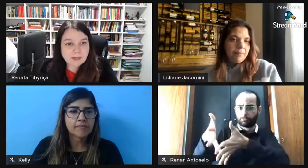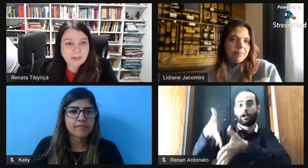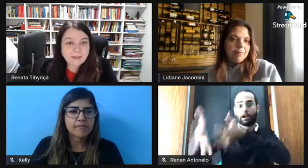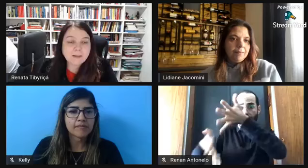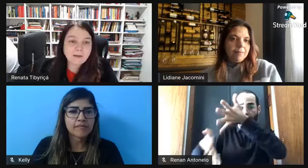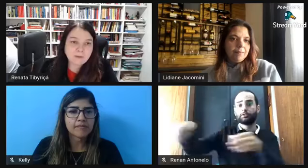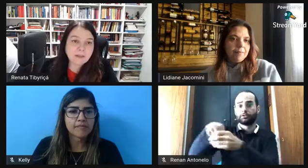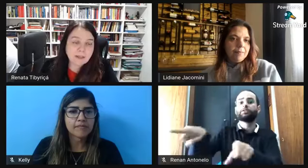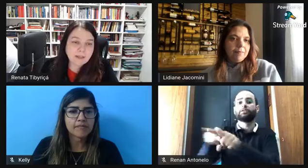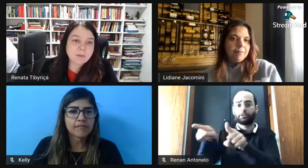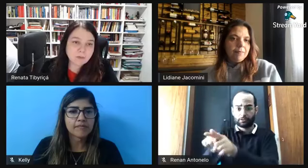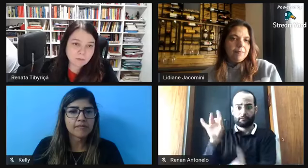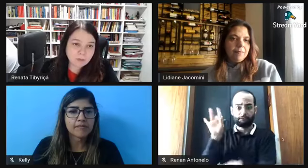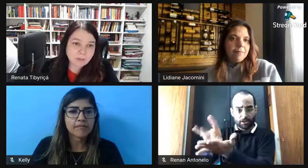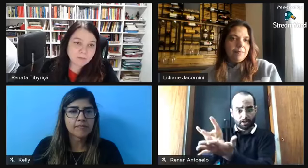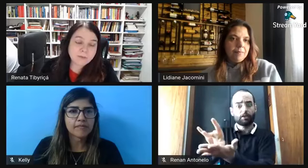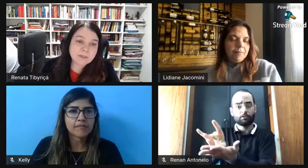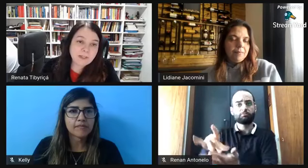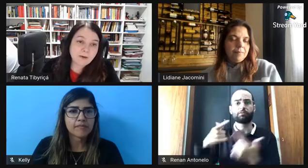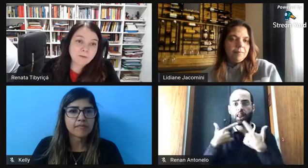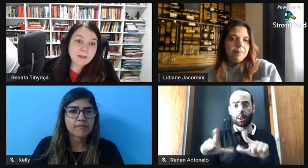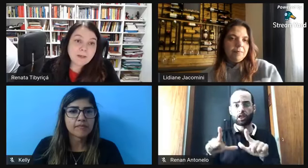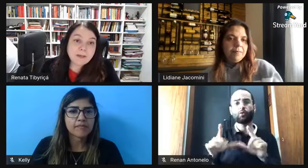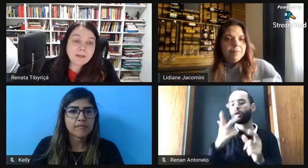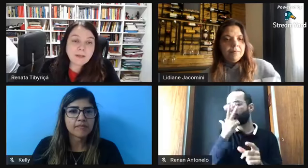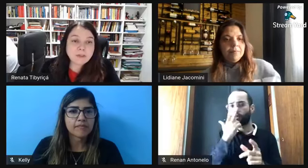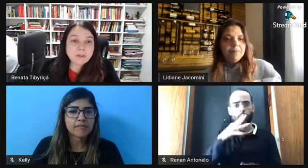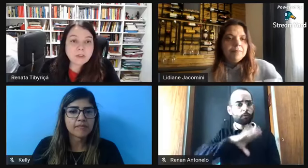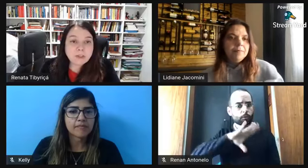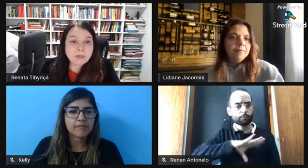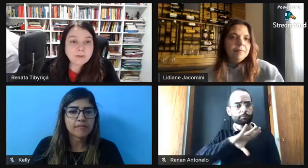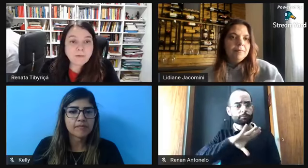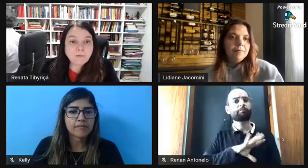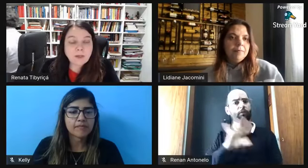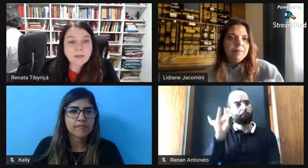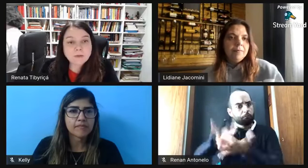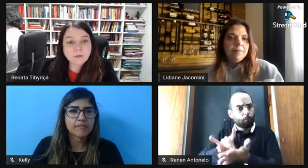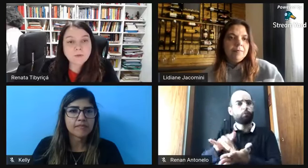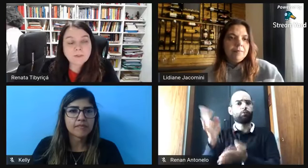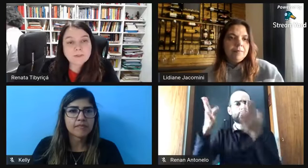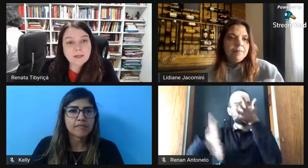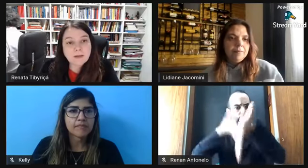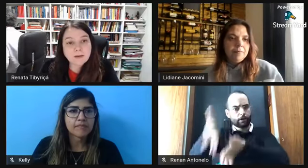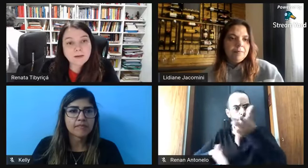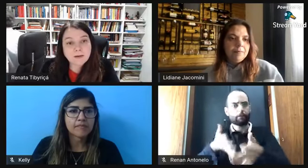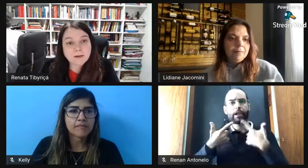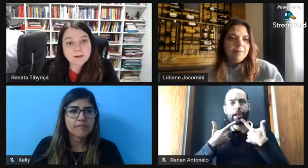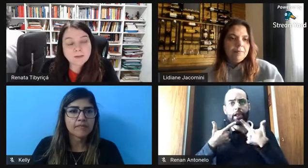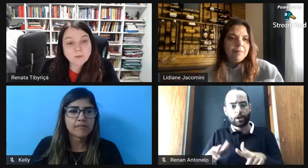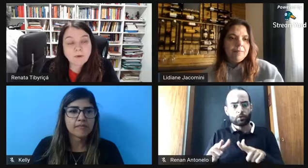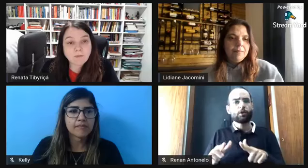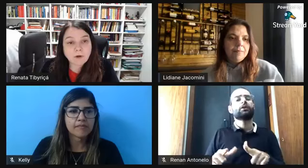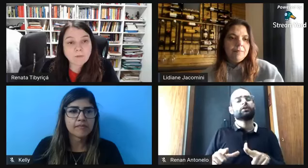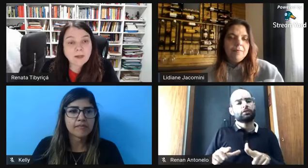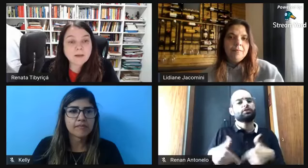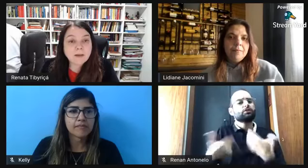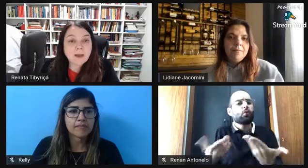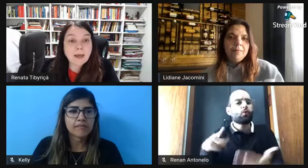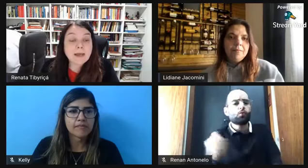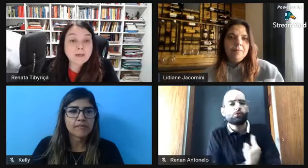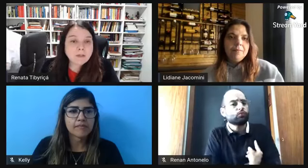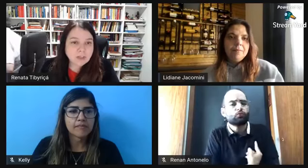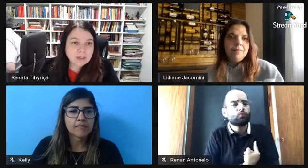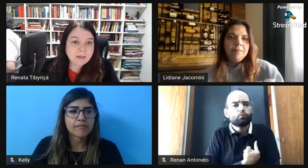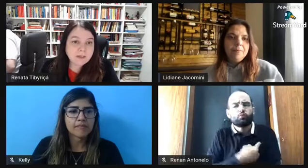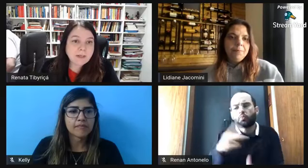temos uma lei que define a Libras como língua oficial, e a gente não vê isso acontecer de uma forma